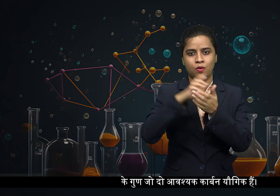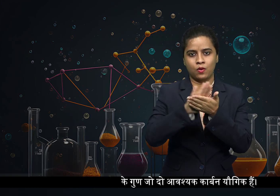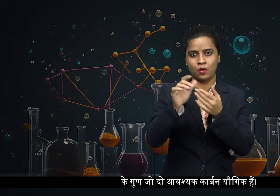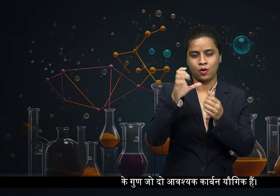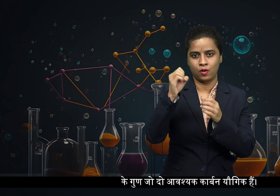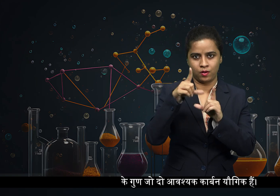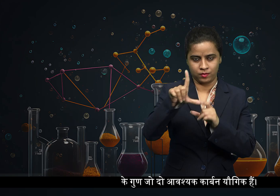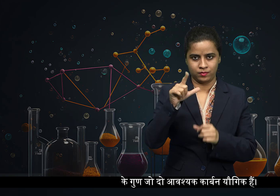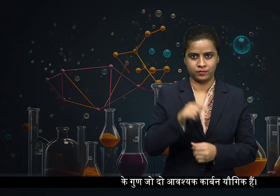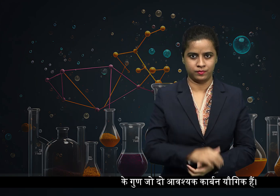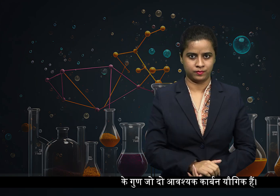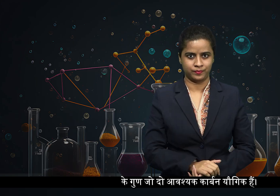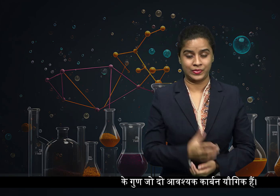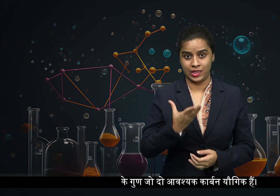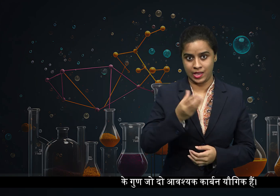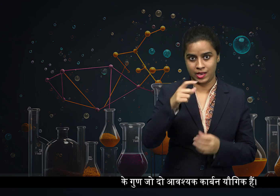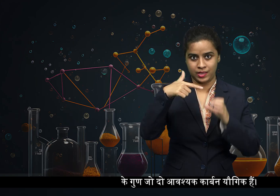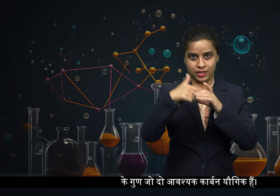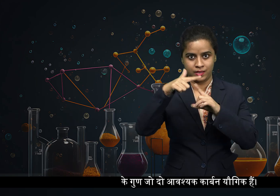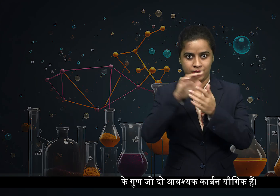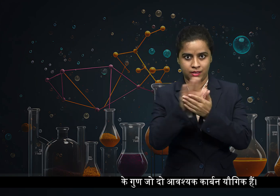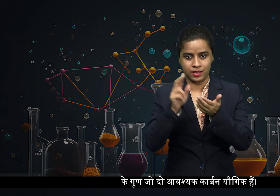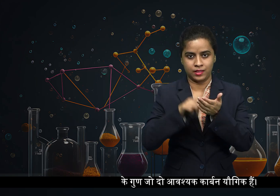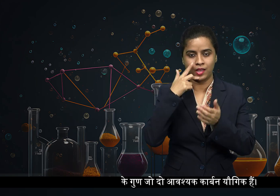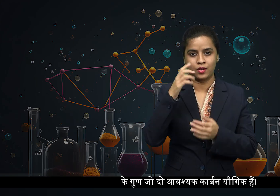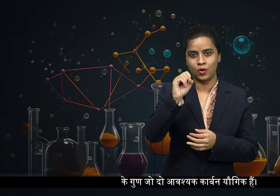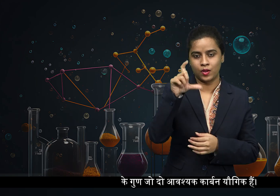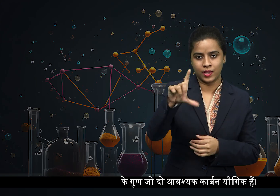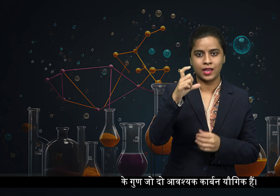के गुण जो दो आवश्यक कार्बन यौगिक हैं।